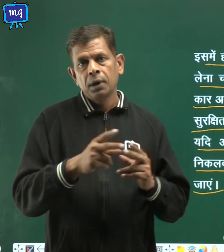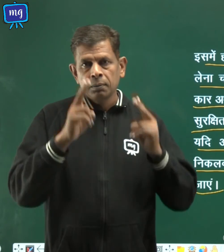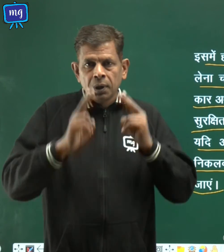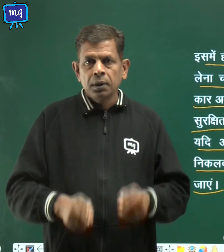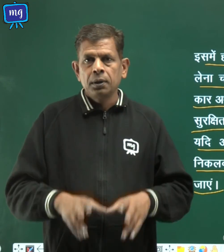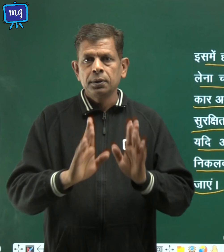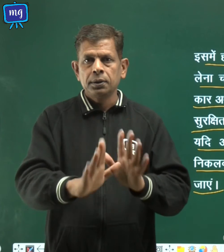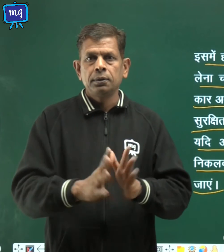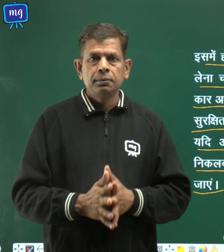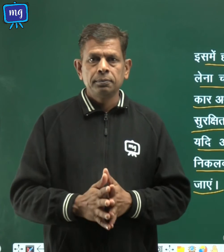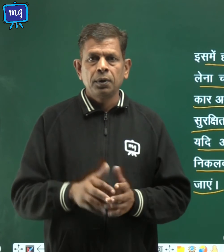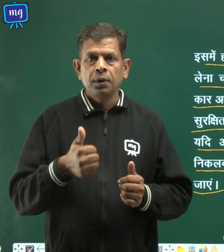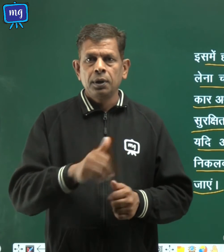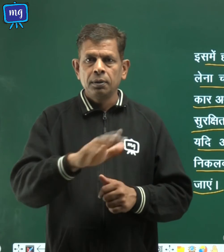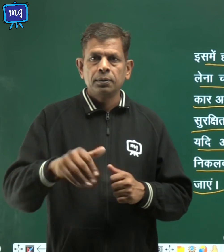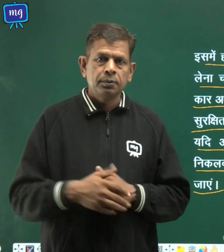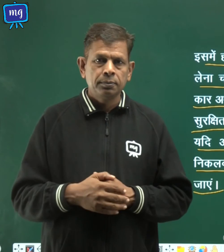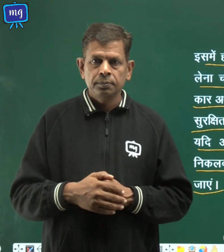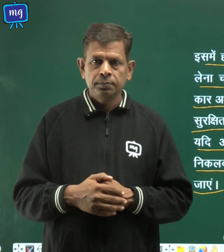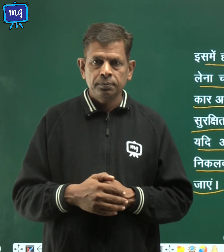चाहिए। ठीक है बच्चों?